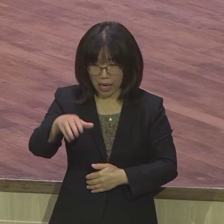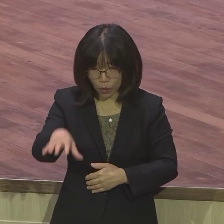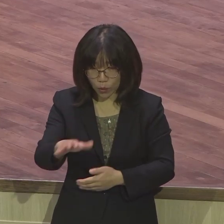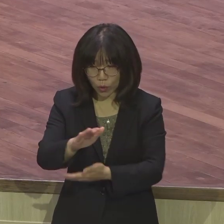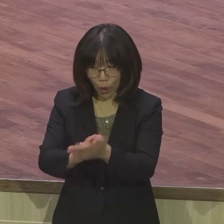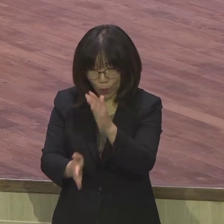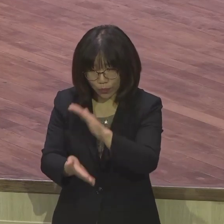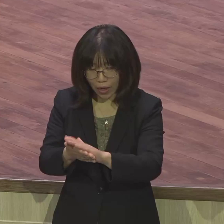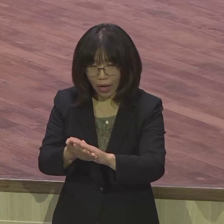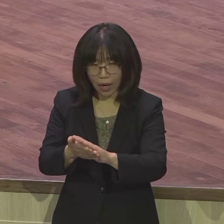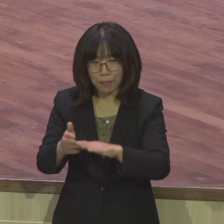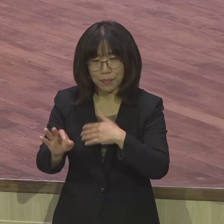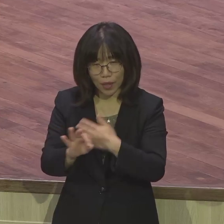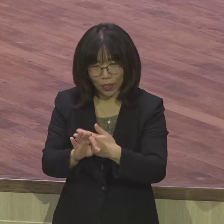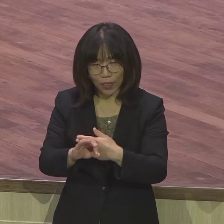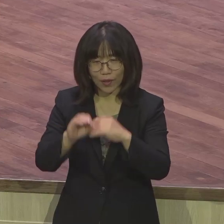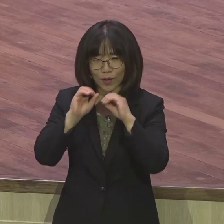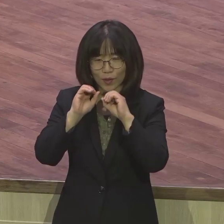갈 데 없으면 간다는 말도 좀 그래요, 그죠?